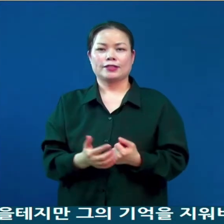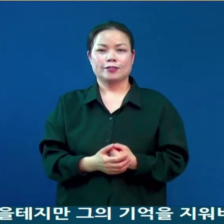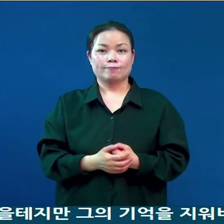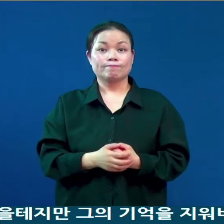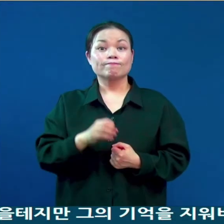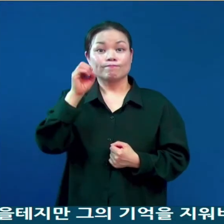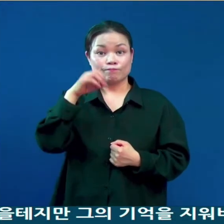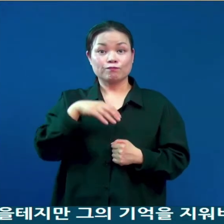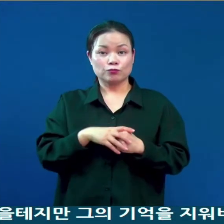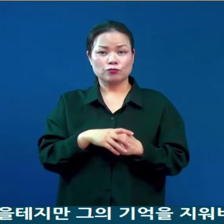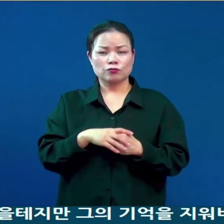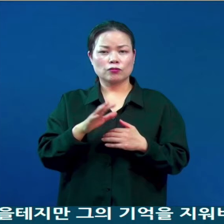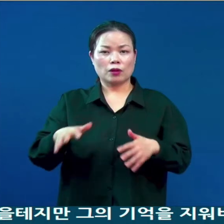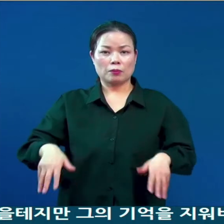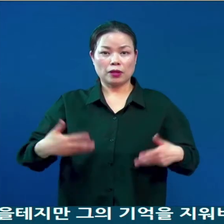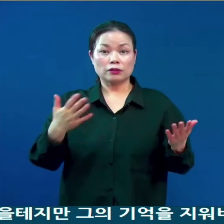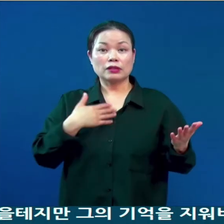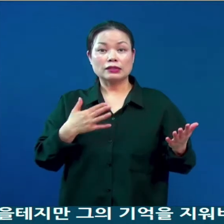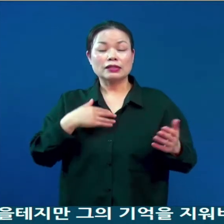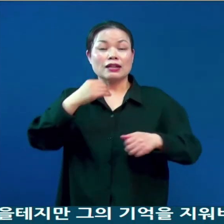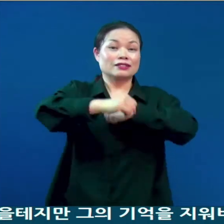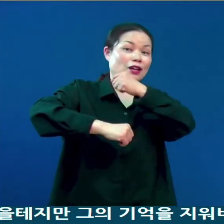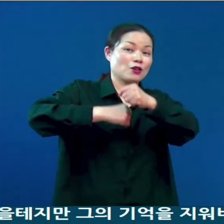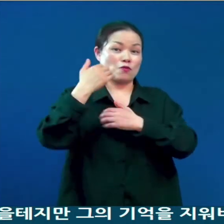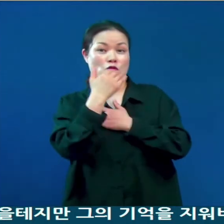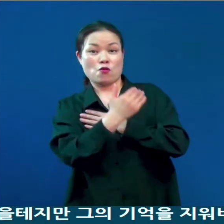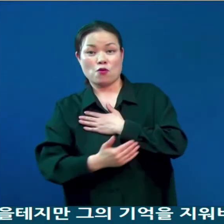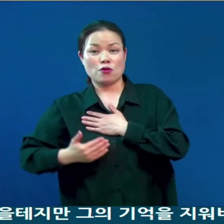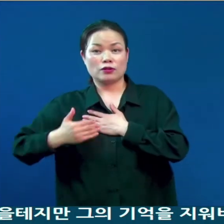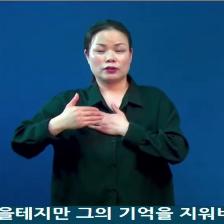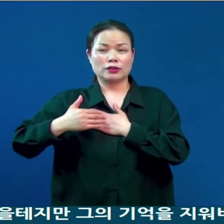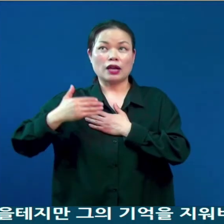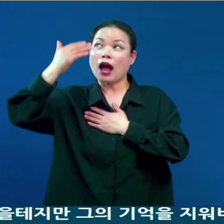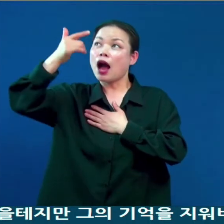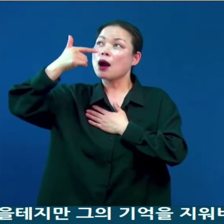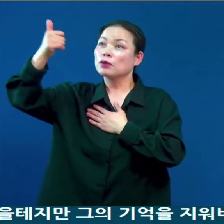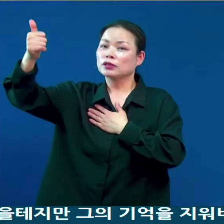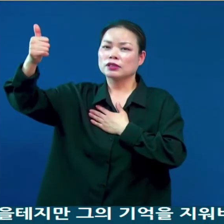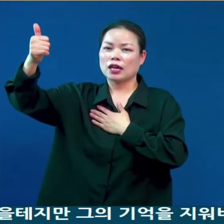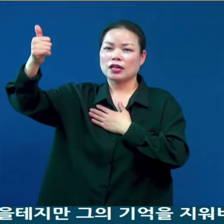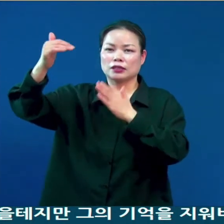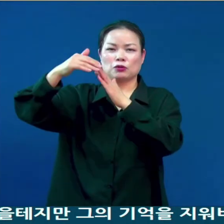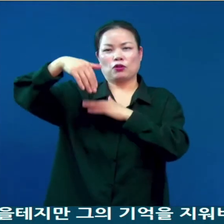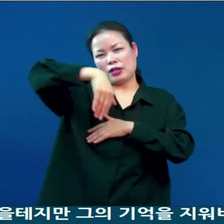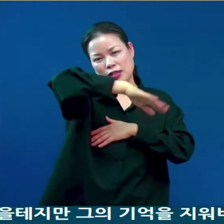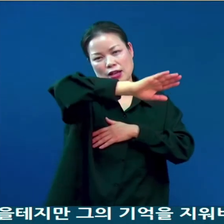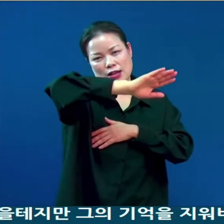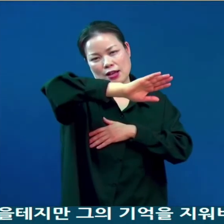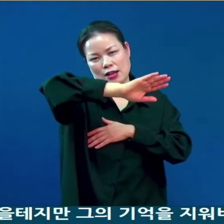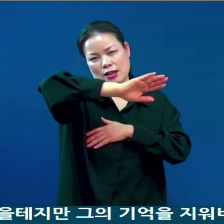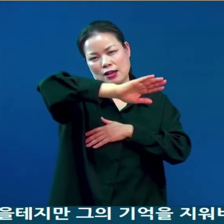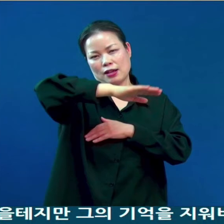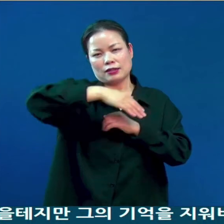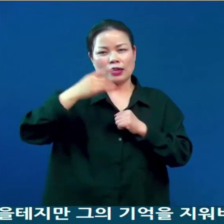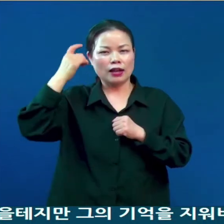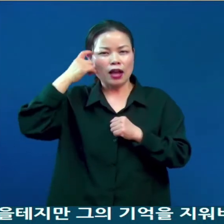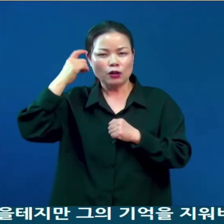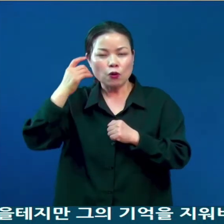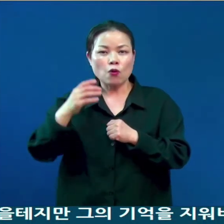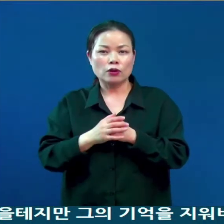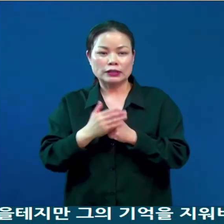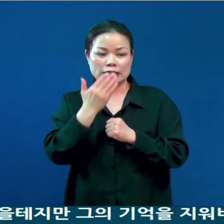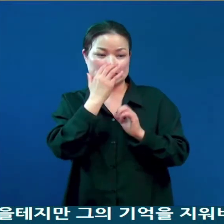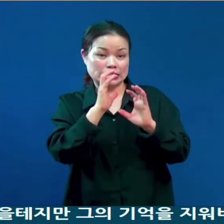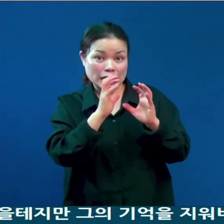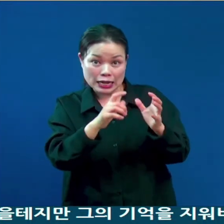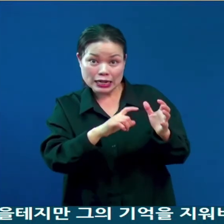그냥 바로 그 훌훌 털어버리고 나는 이제 자유의 몸이니까 내가 계신 아버지의 곳으로 나는 다시 돌아가리라 하면서 그